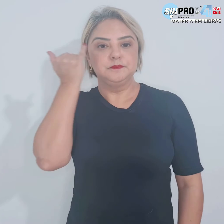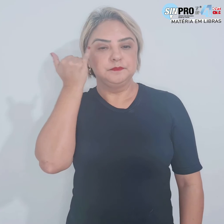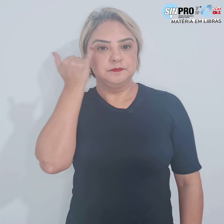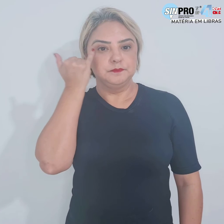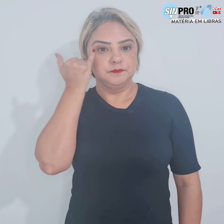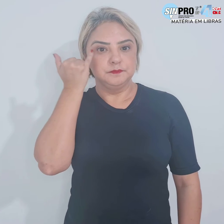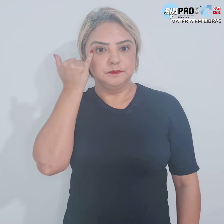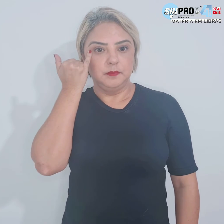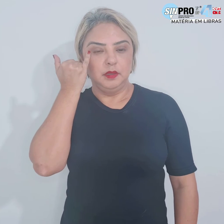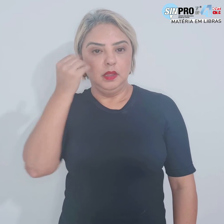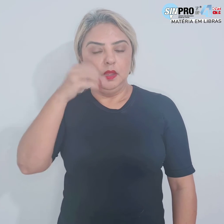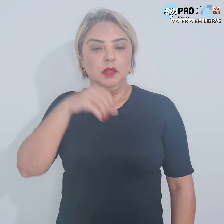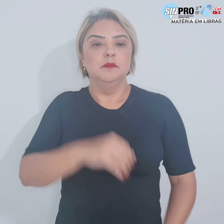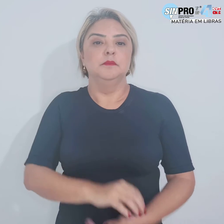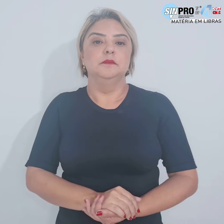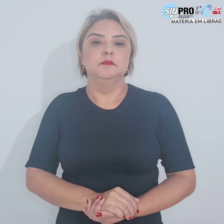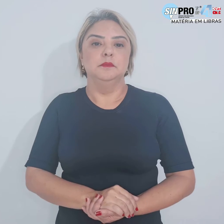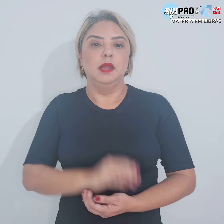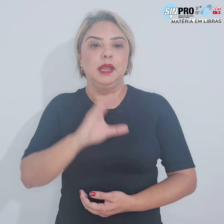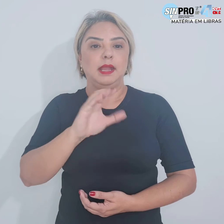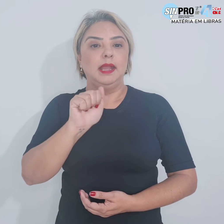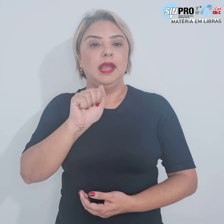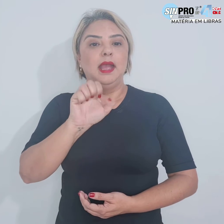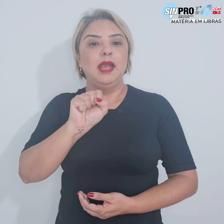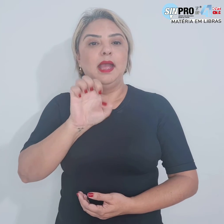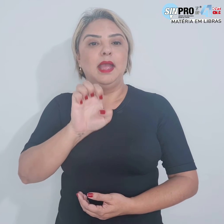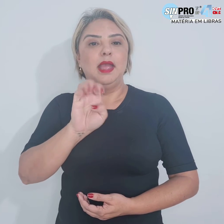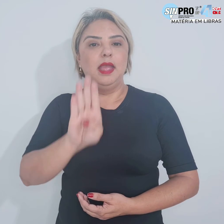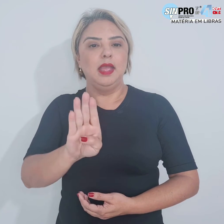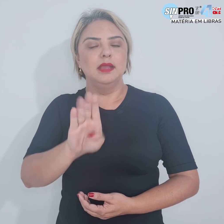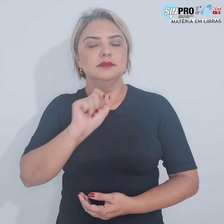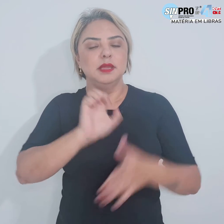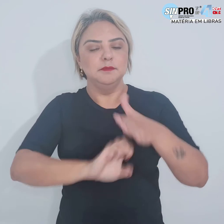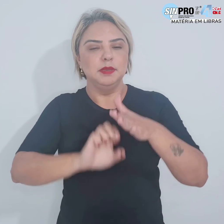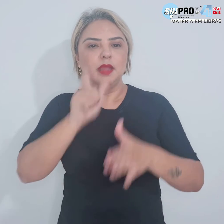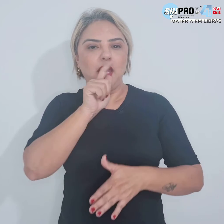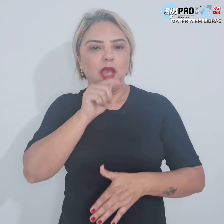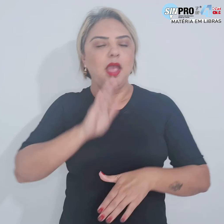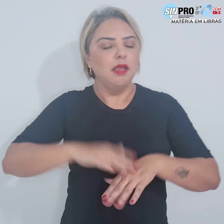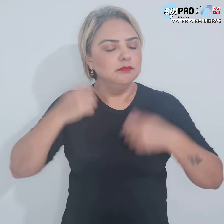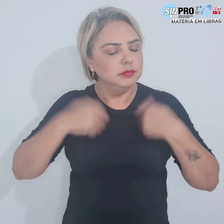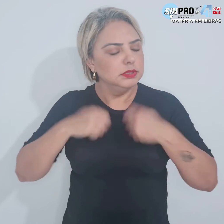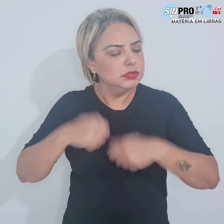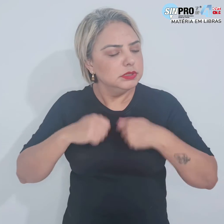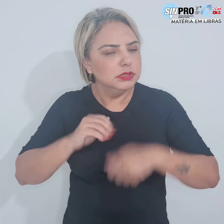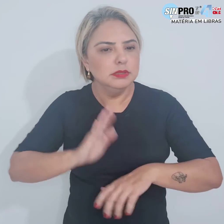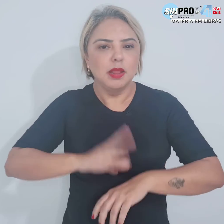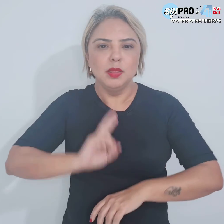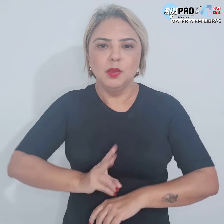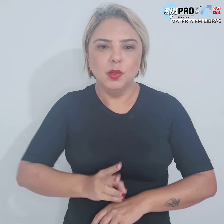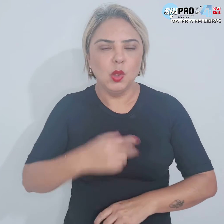do MDB, da CAESB, é preciso mais do que nunca estarmos